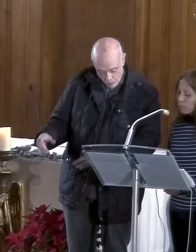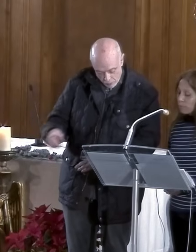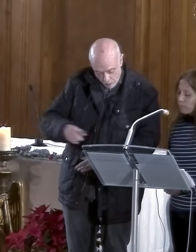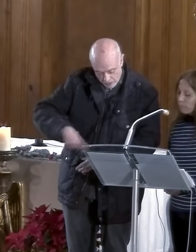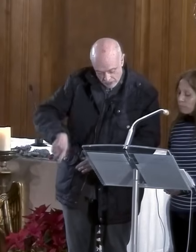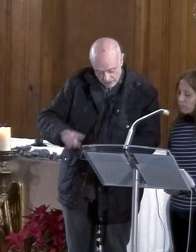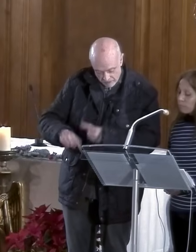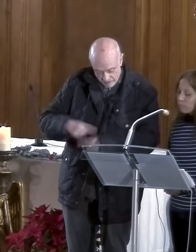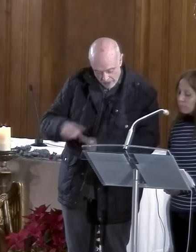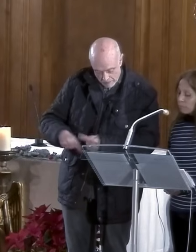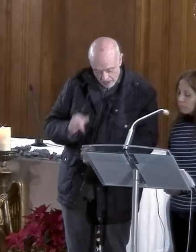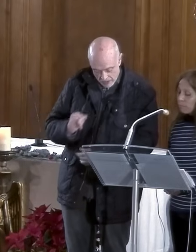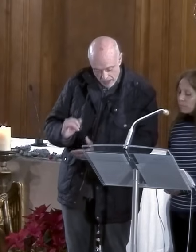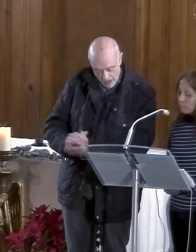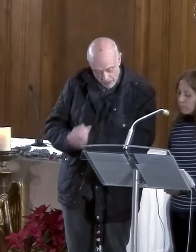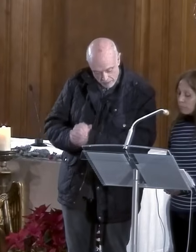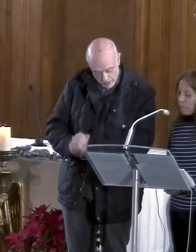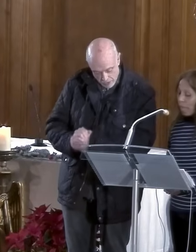amigos,